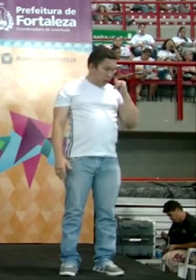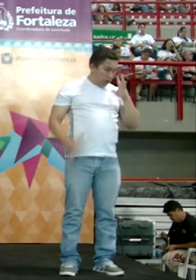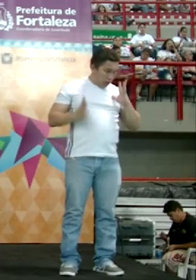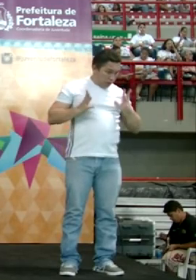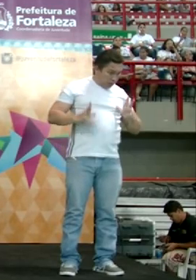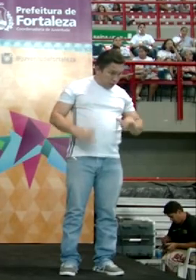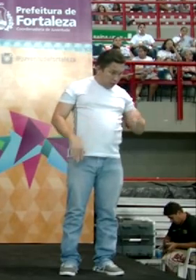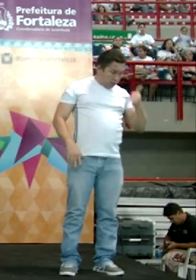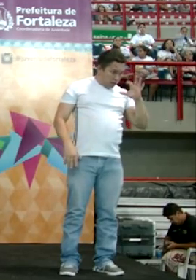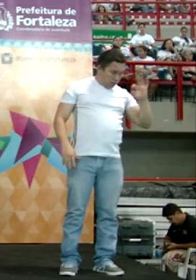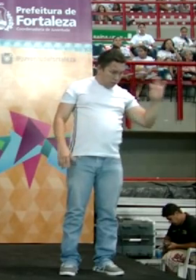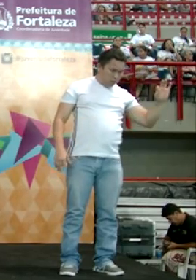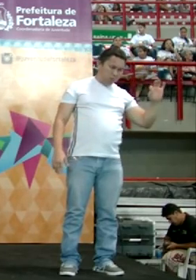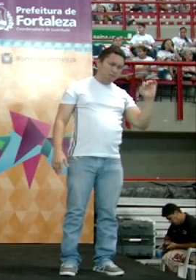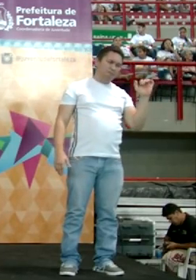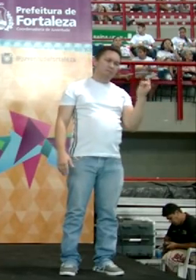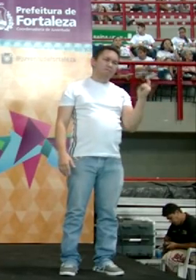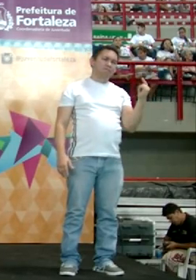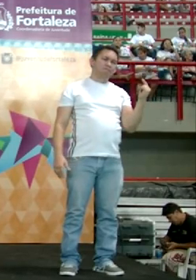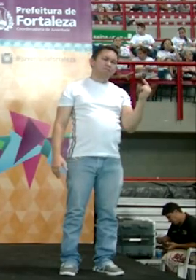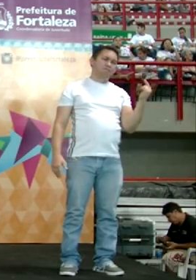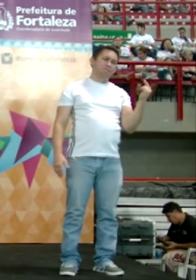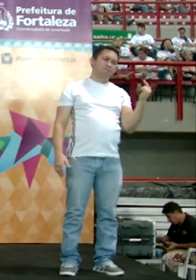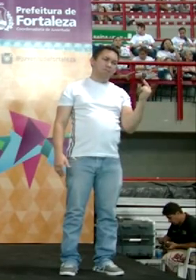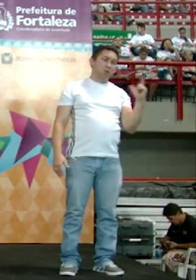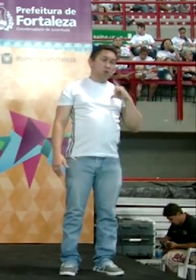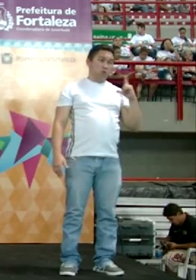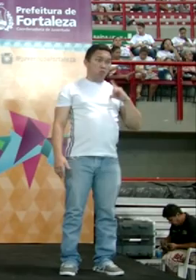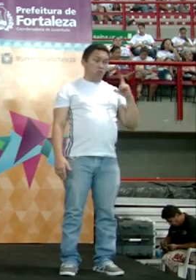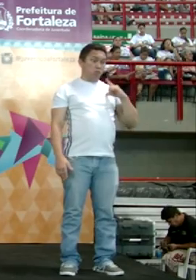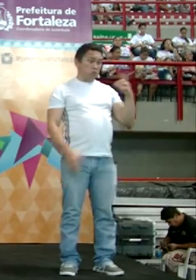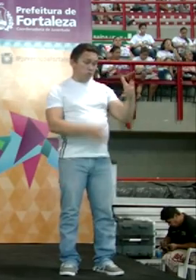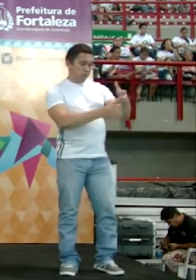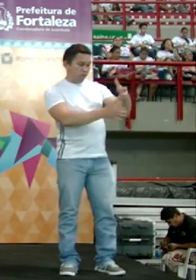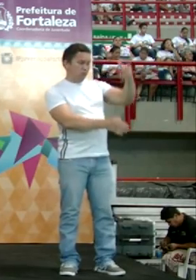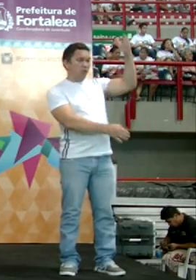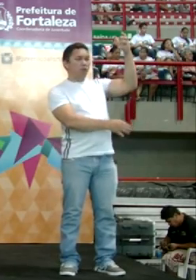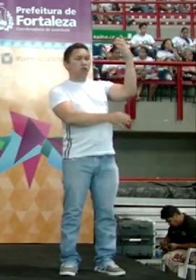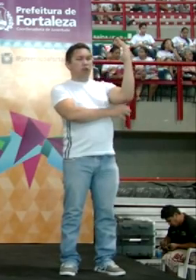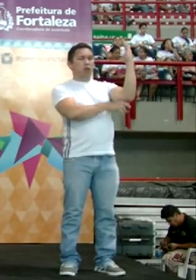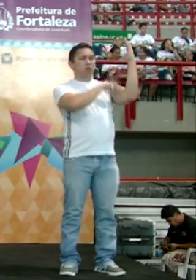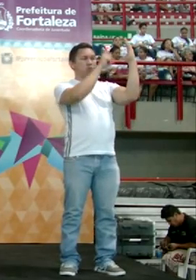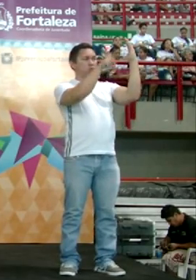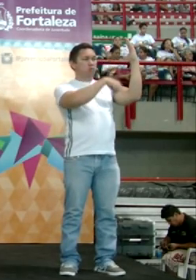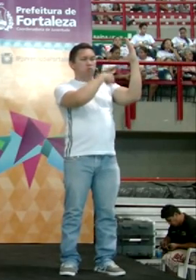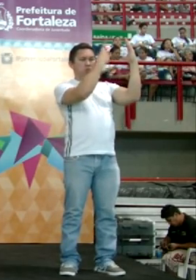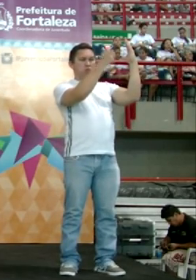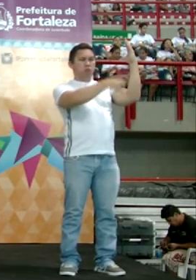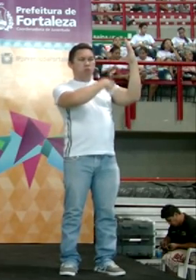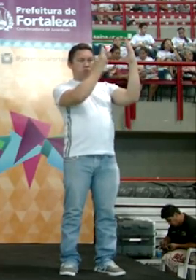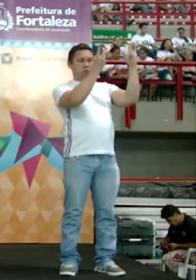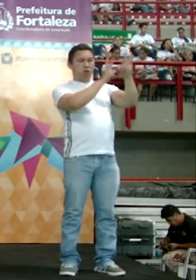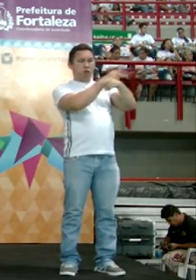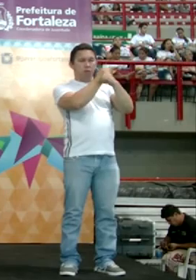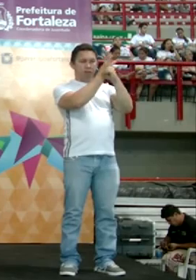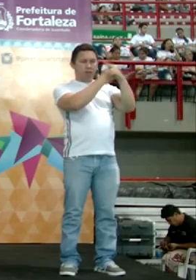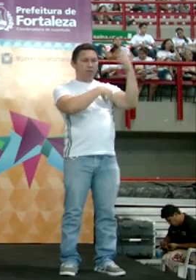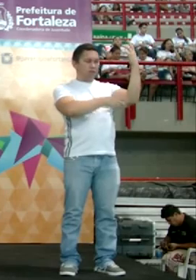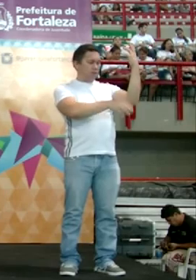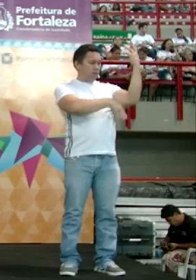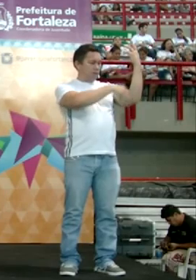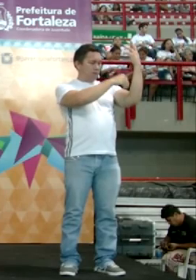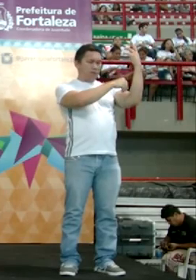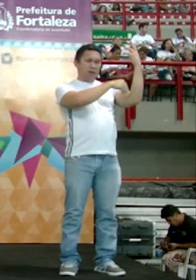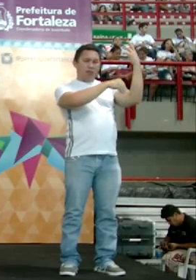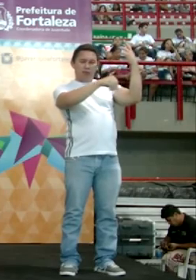100% limpa, tá? Evidentemente que onde são instalados esses aerogeradores, né? Esses cataventos, vai ter uma